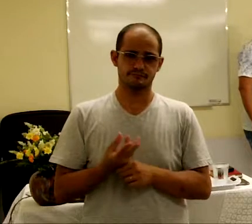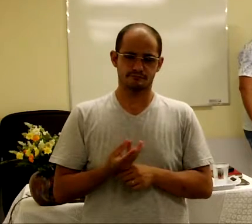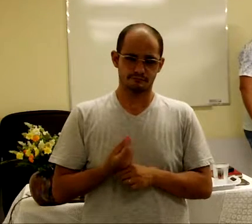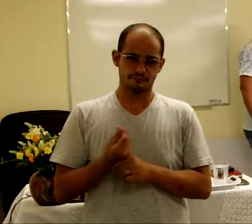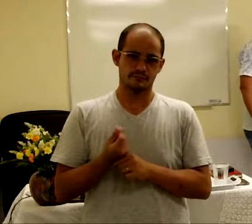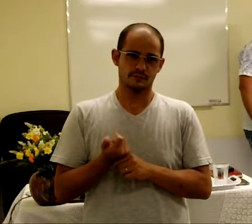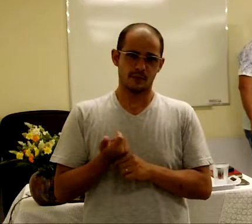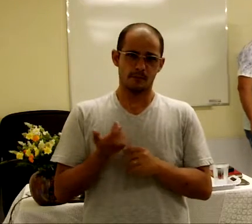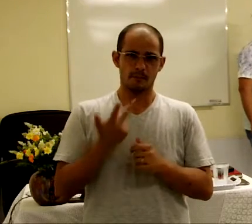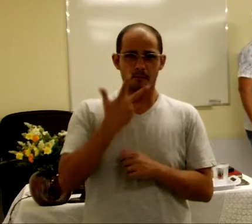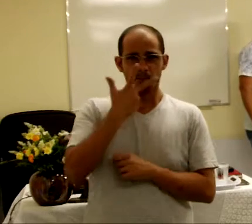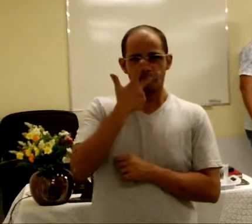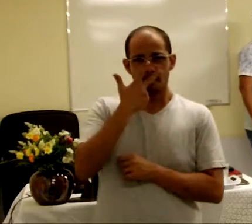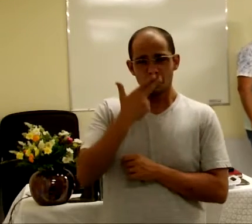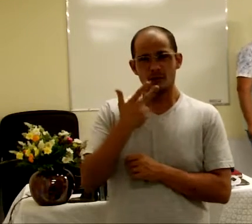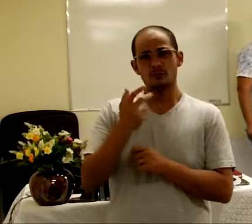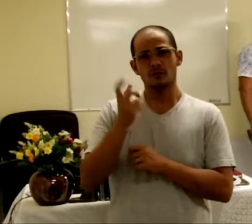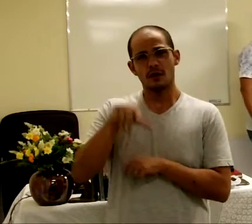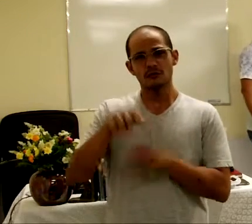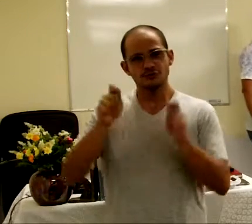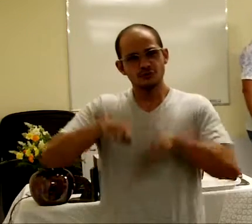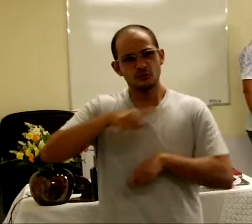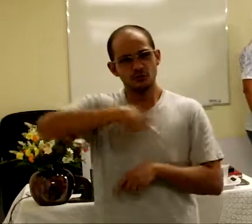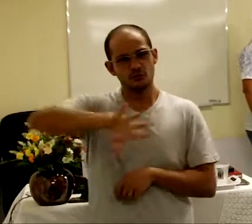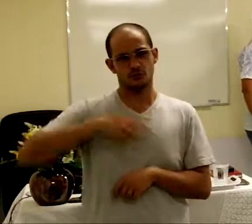a capacidade de viver a experiência divina. É importante isso, tá, gente?